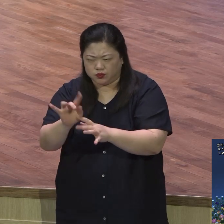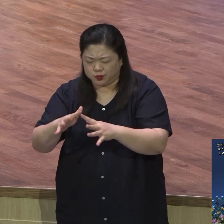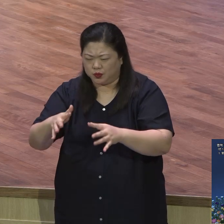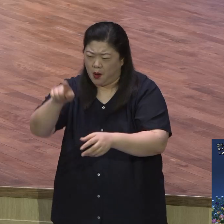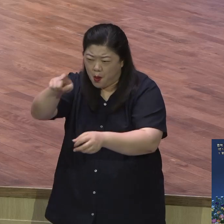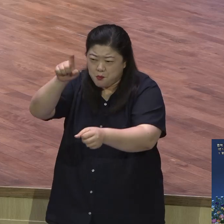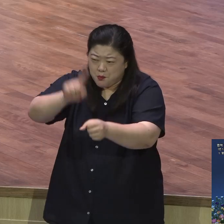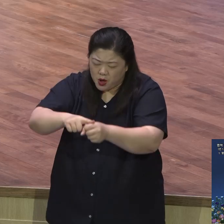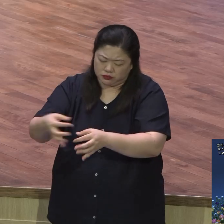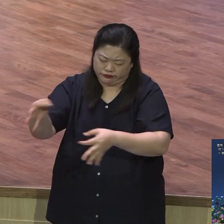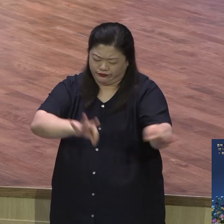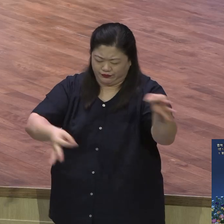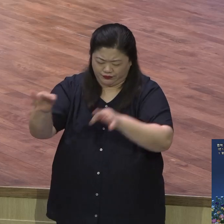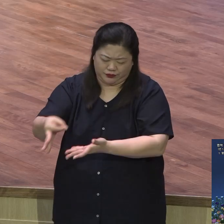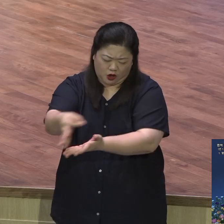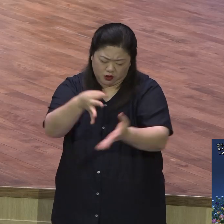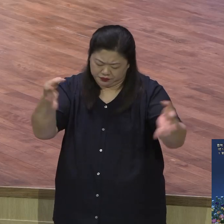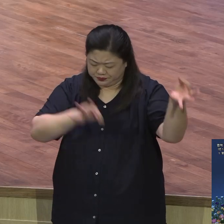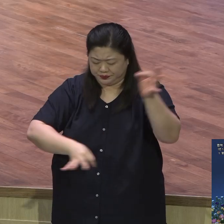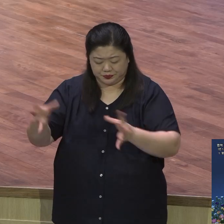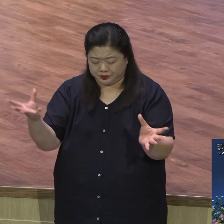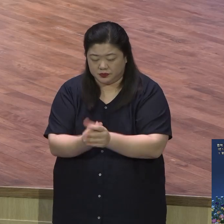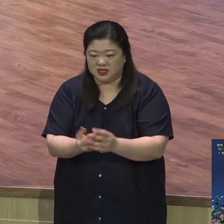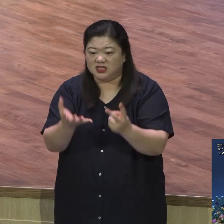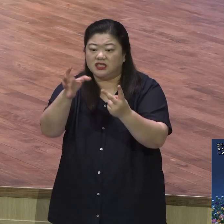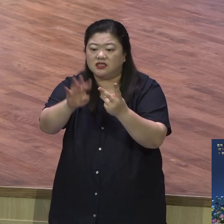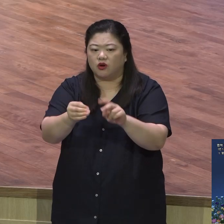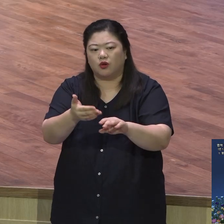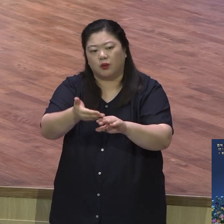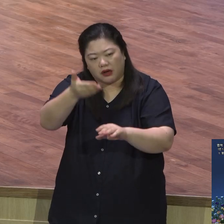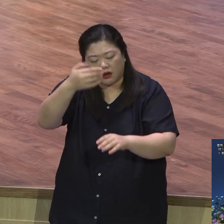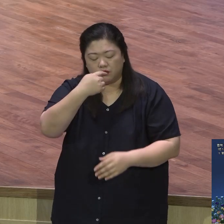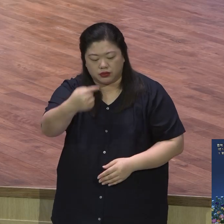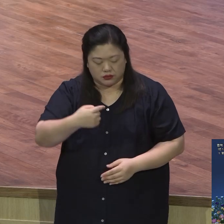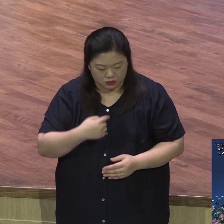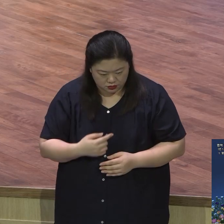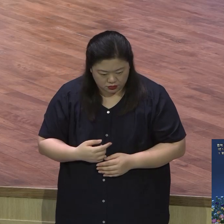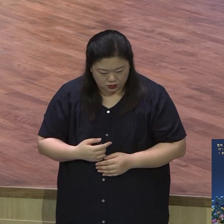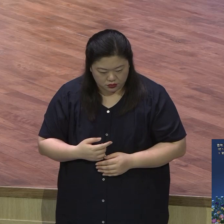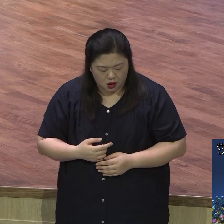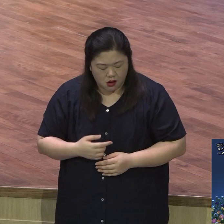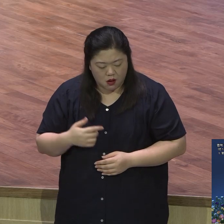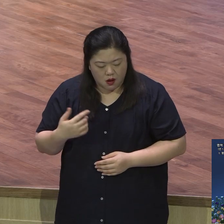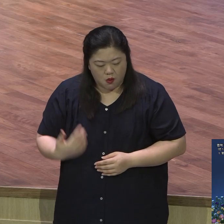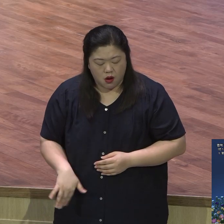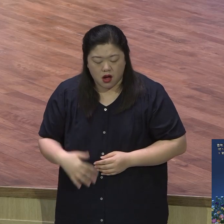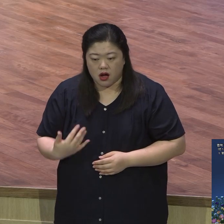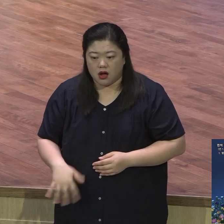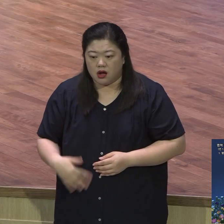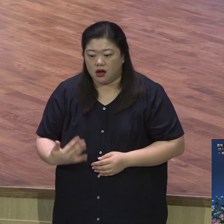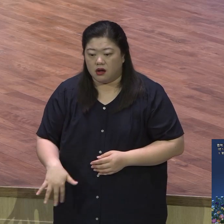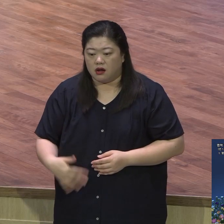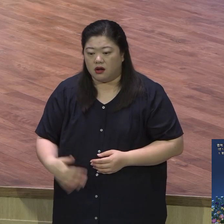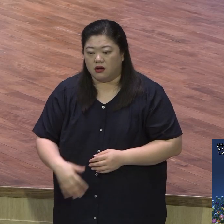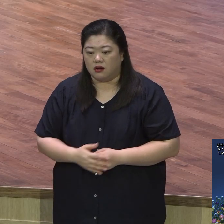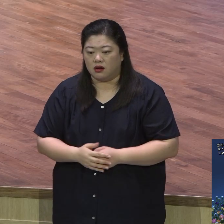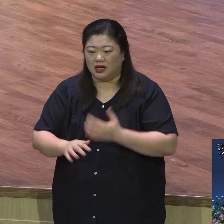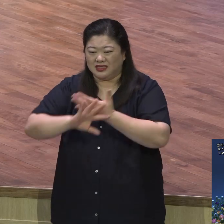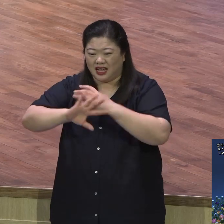순종하는 모습을 하면서 어쩌면 단임 목사님 마음을 이렇게 알고 피로를 다 꼭 피로를 나눠주는